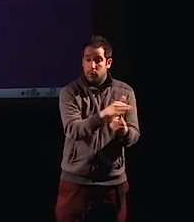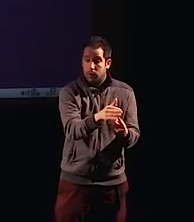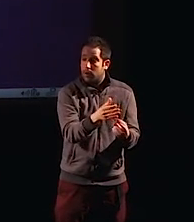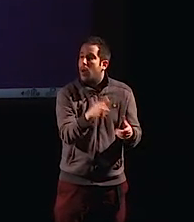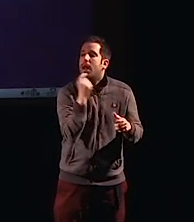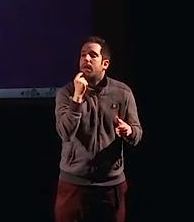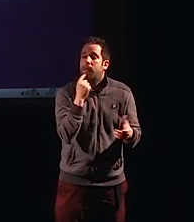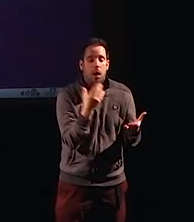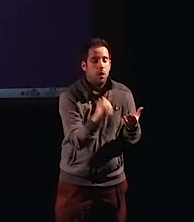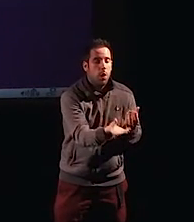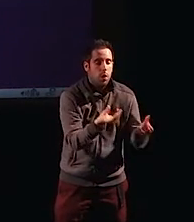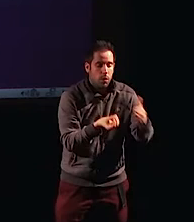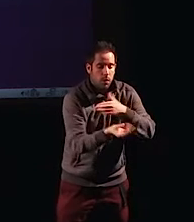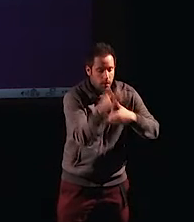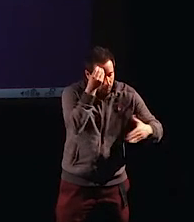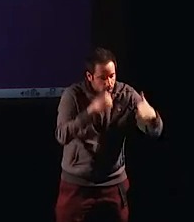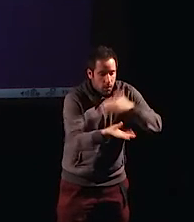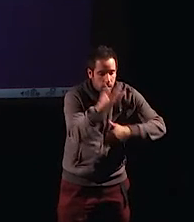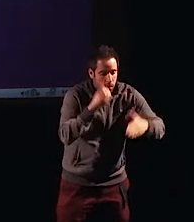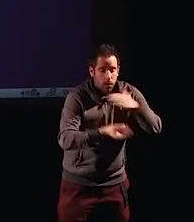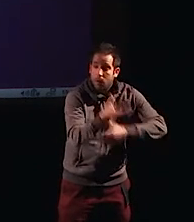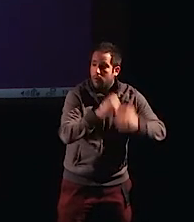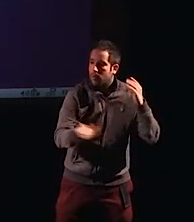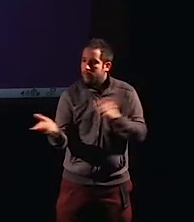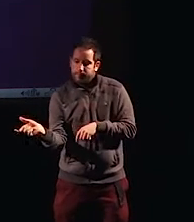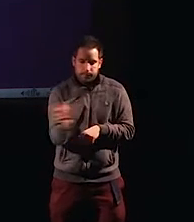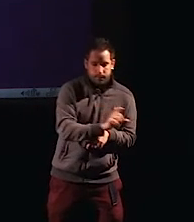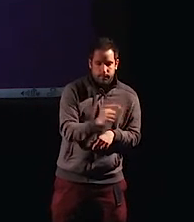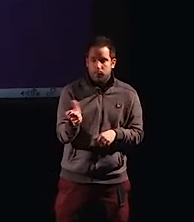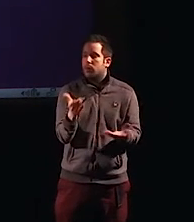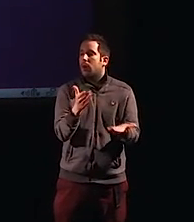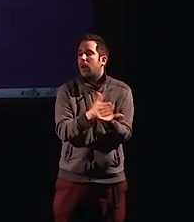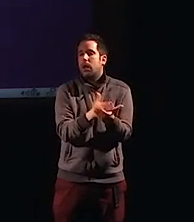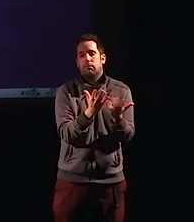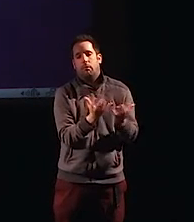cours, les gens qui étaient là au Collège de France, parce que c'est pas une classe.